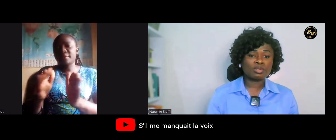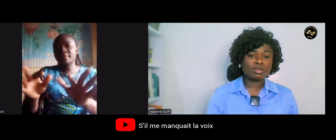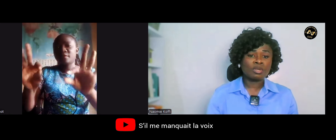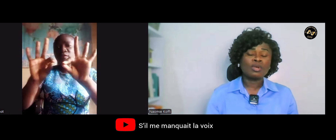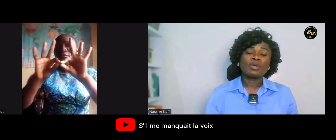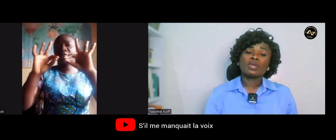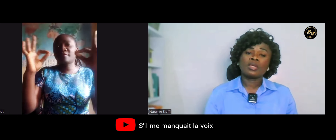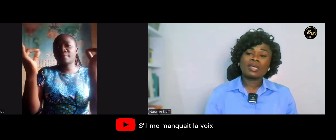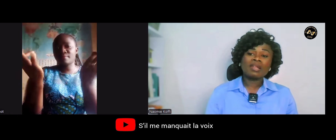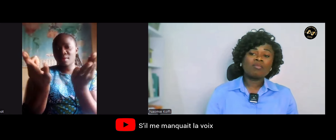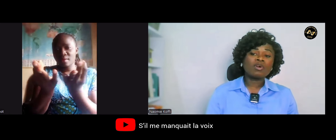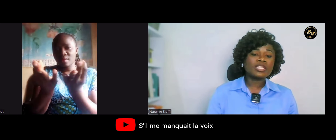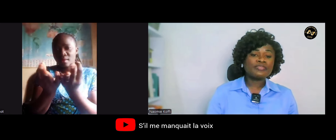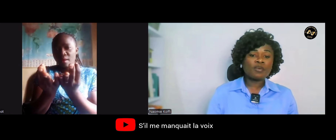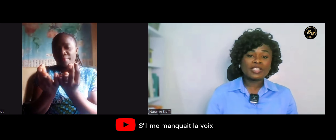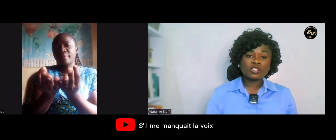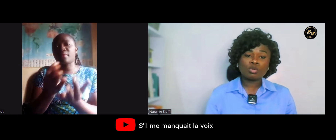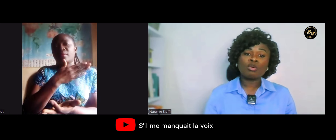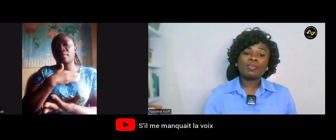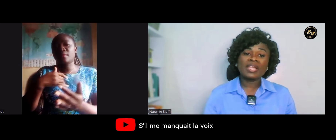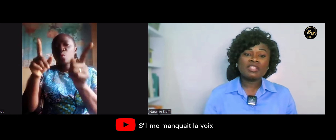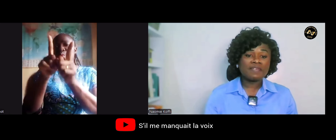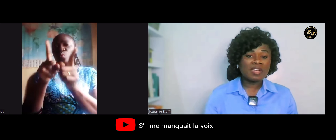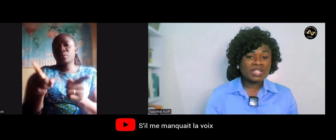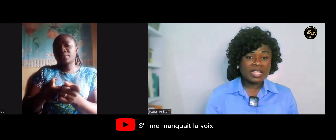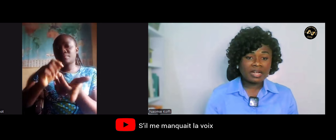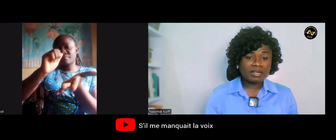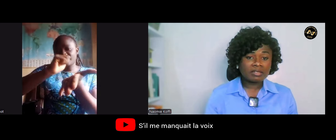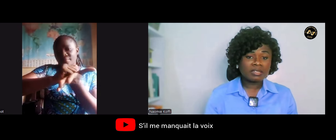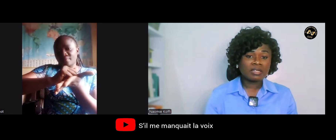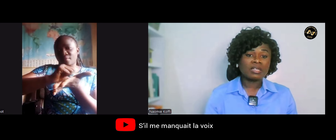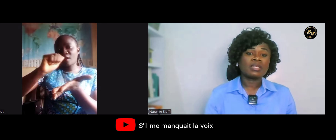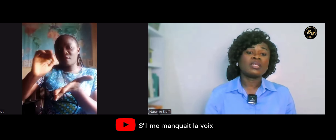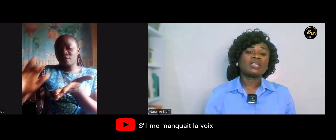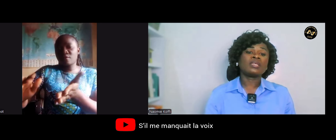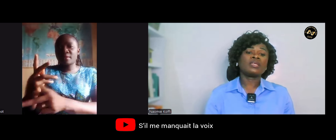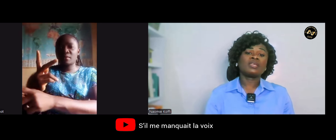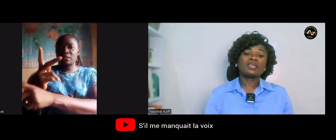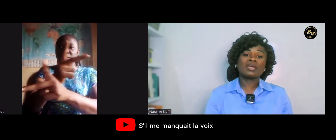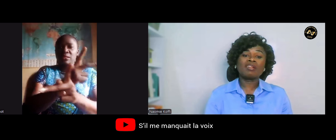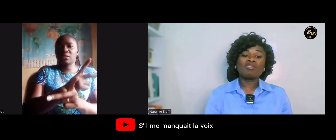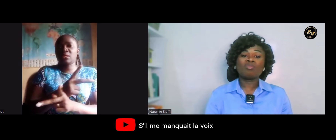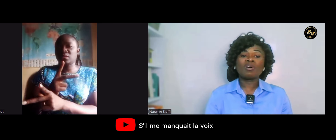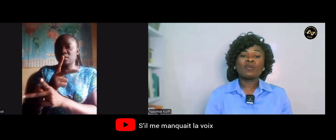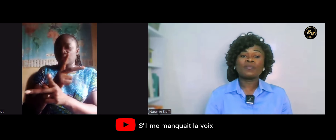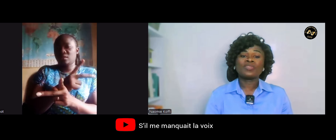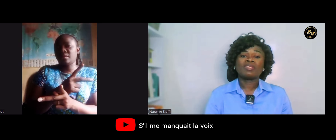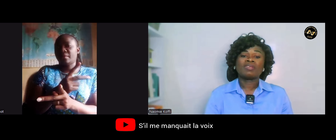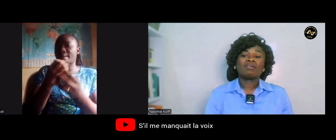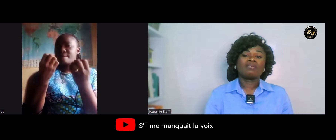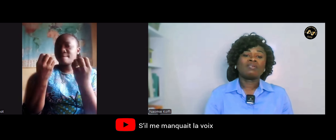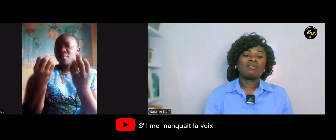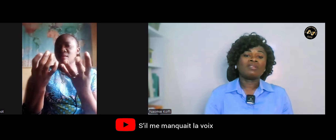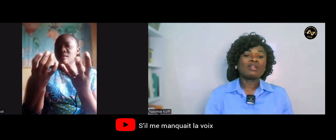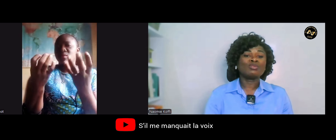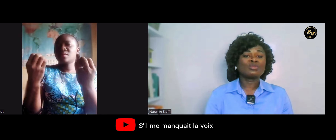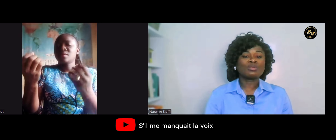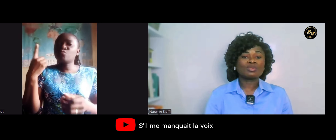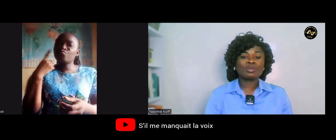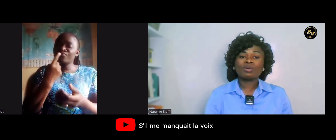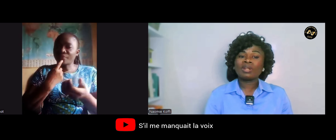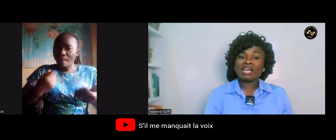genre. Également des formations en planning familial et également la